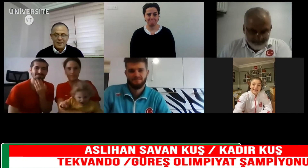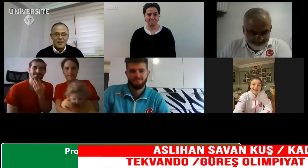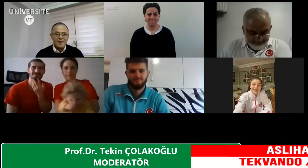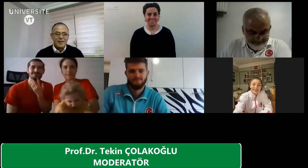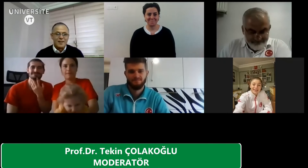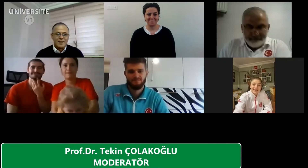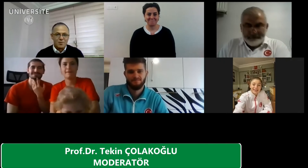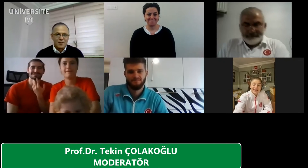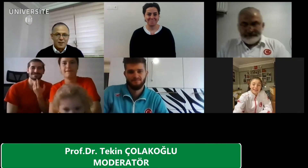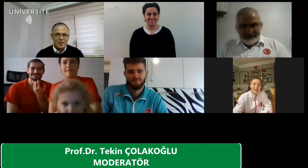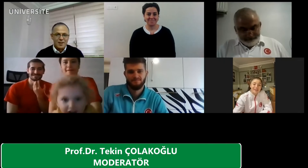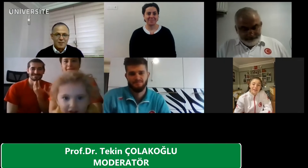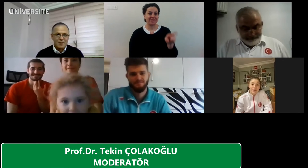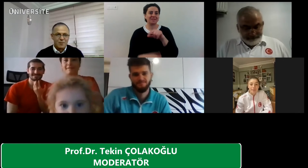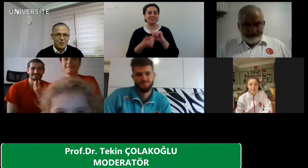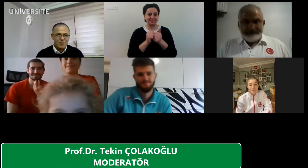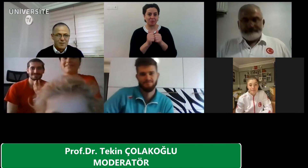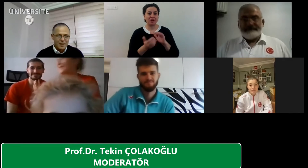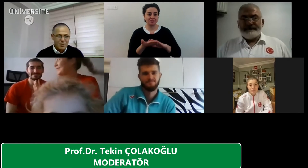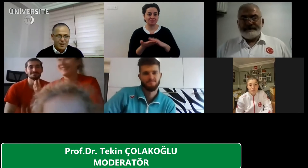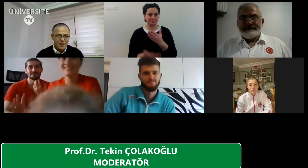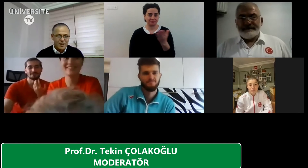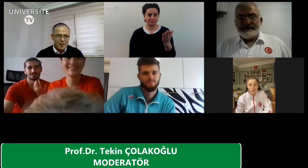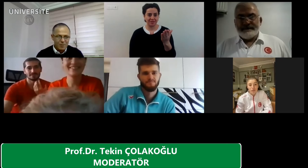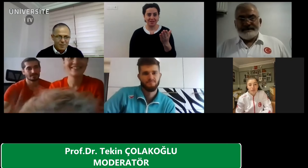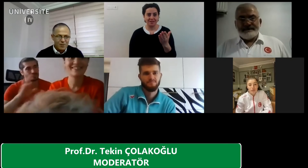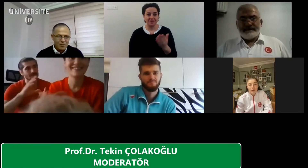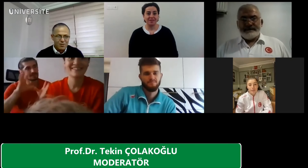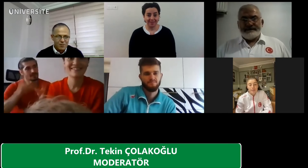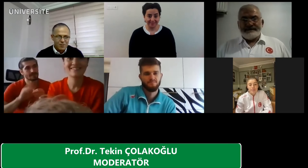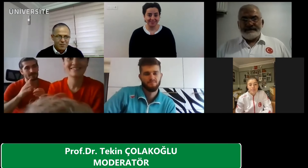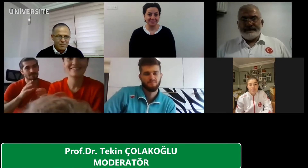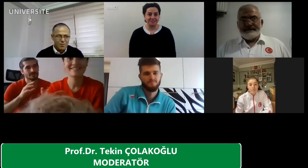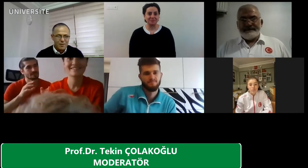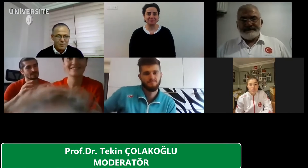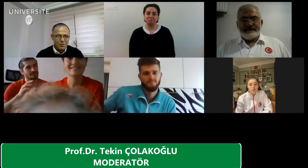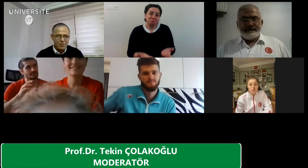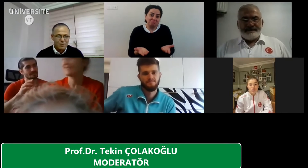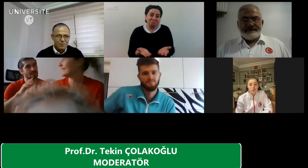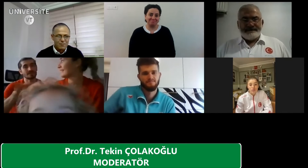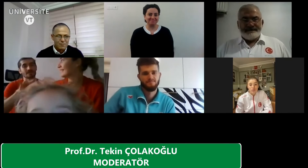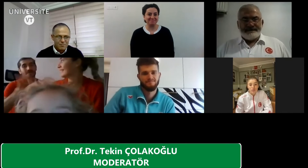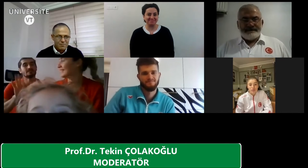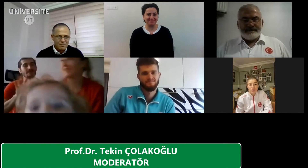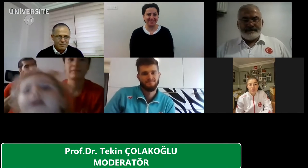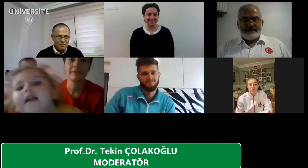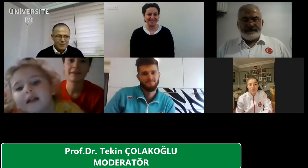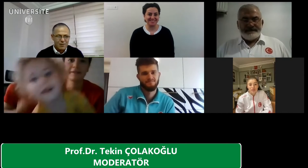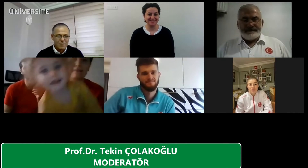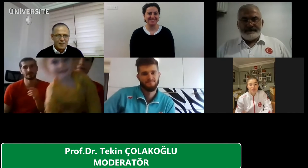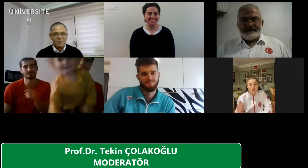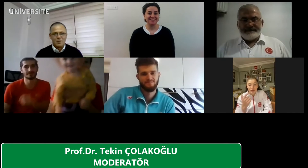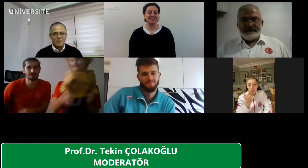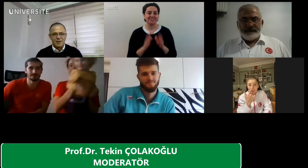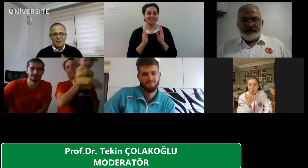İnşallah. Evet. Sporcu arkadaşlarımıza dönmek istiyorum. Sanırım şu anda kayıt devam ediyor. Bir problem yok. Evet.